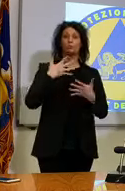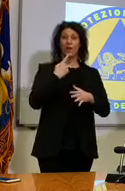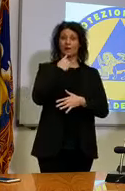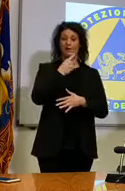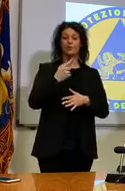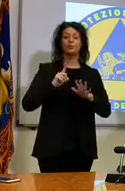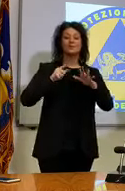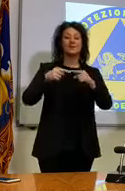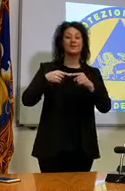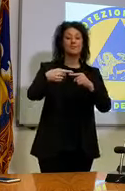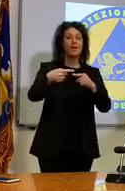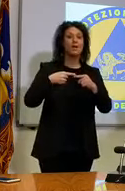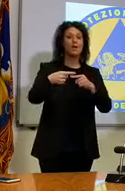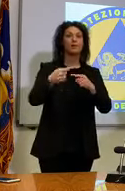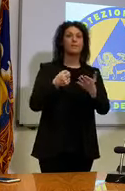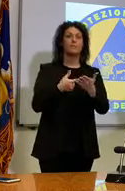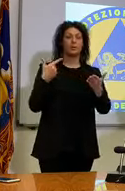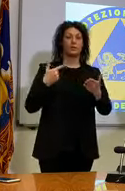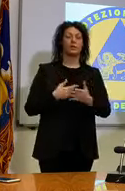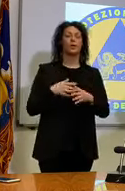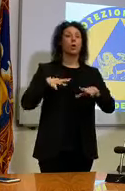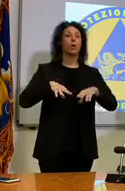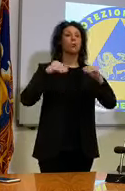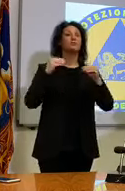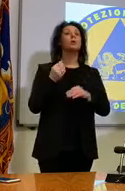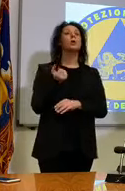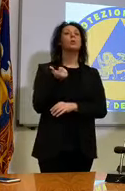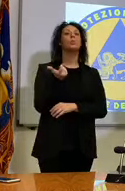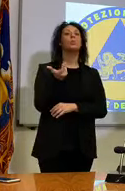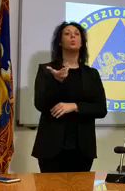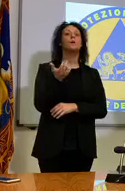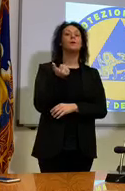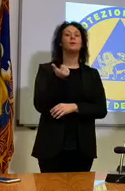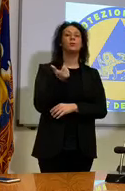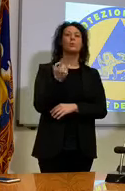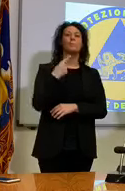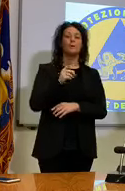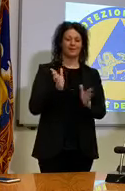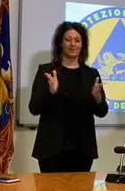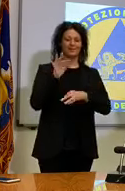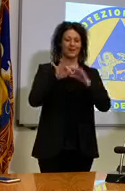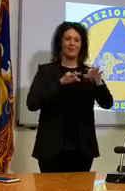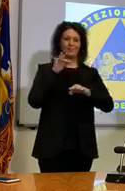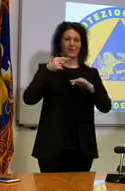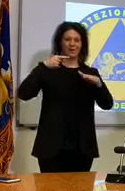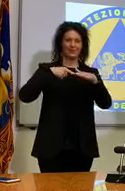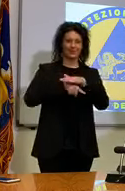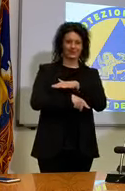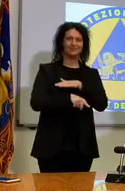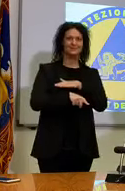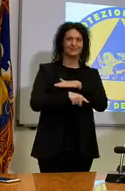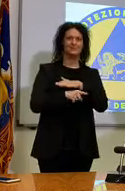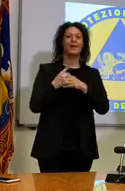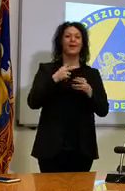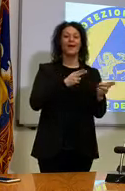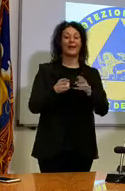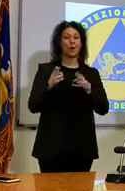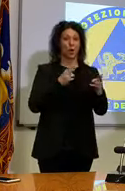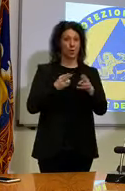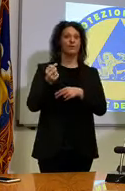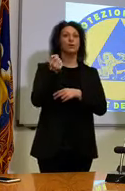stata cruciale. Ci sono i primi numeri negativi sulle terapie intensive e sui ricoveri, però è fondamentale non abbassare